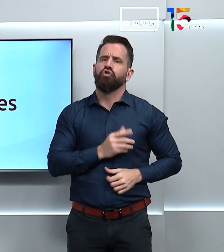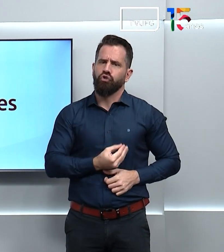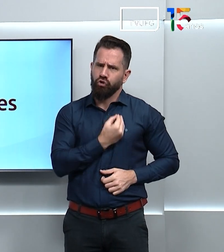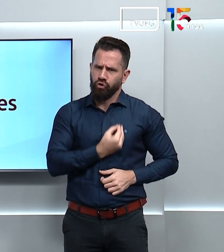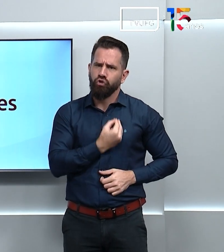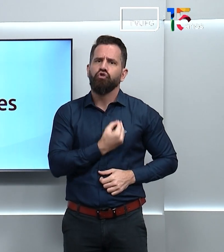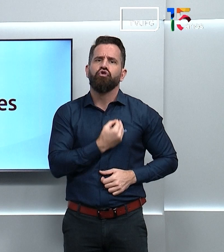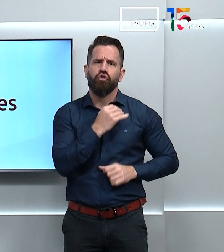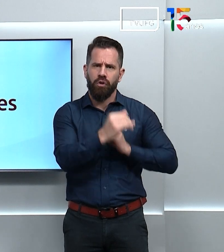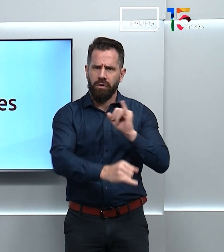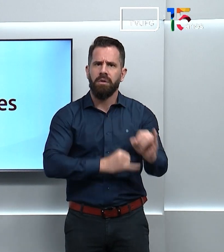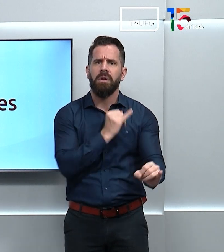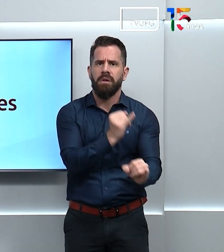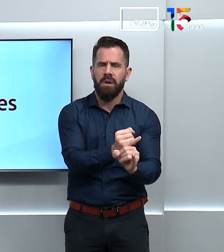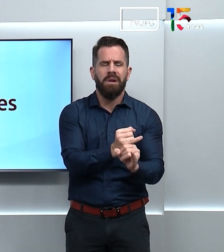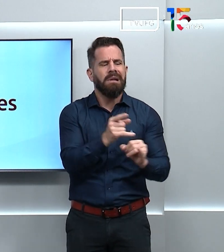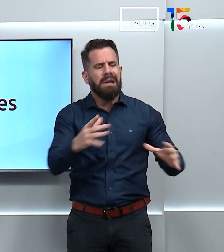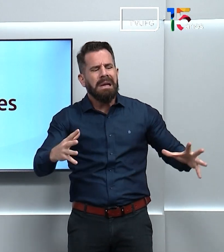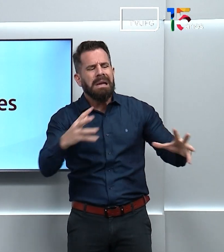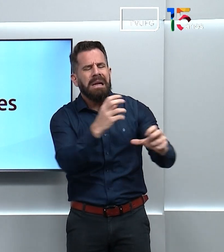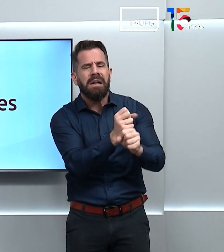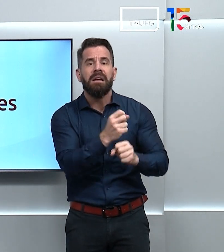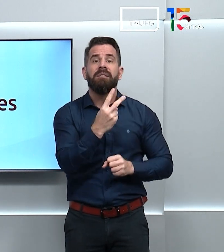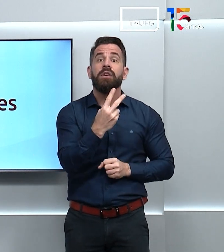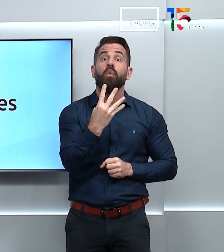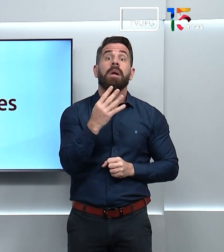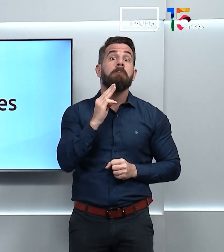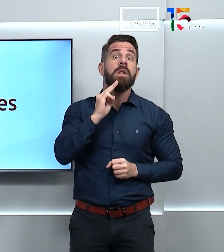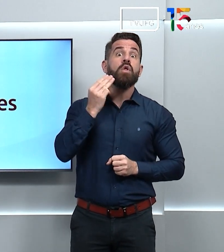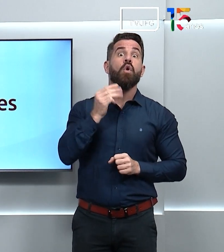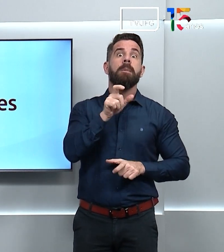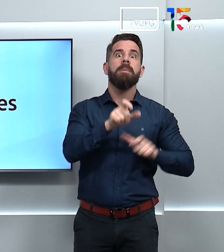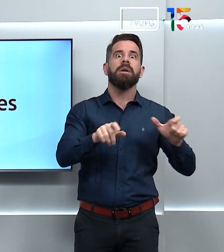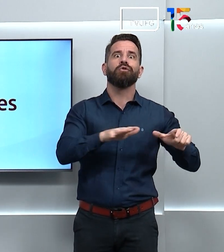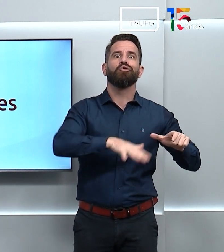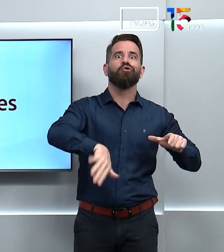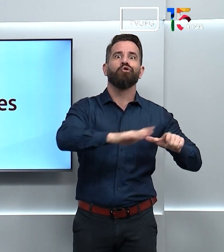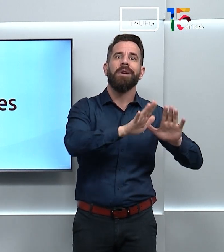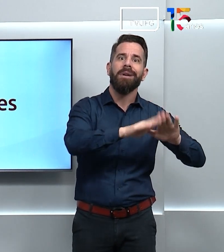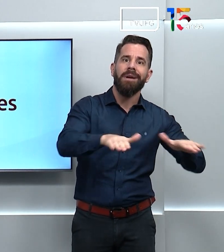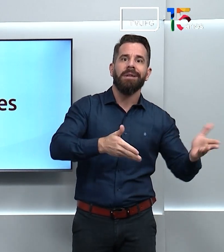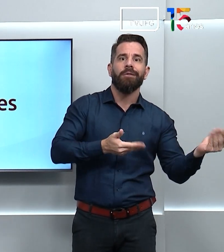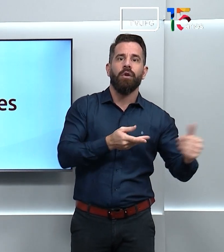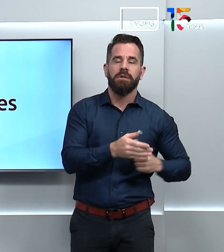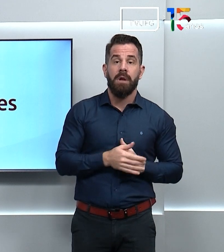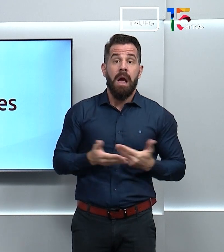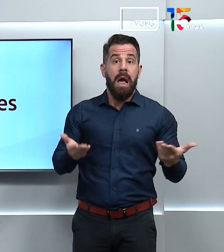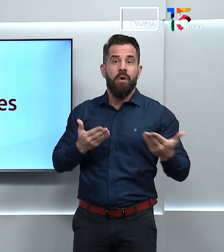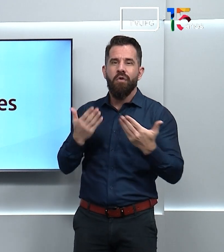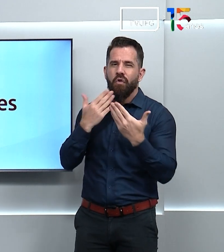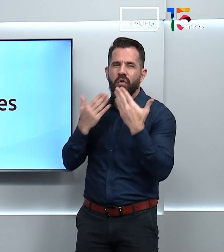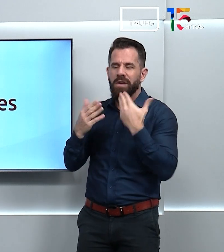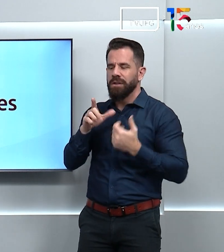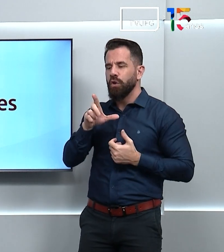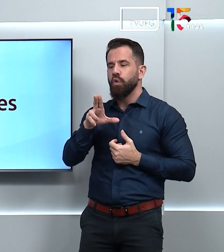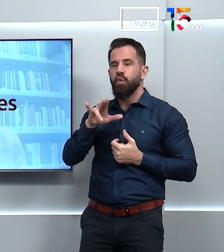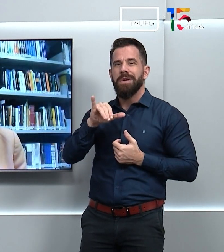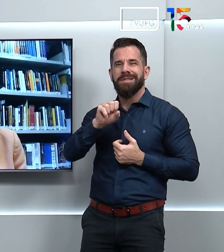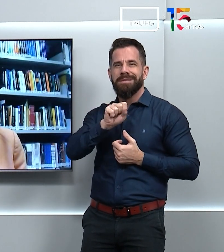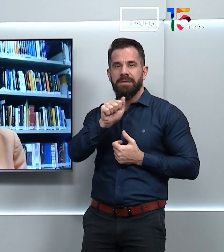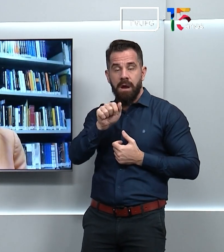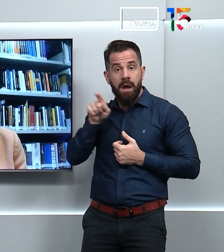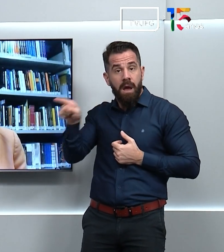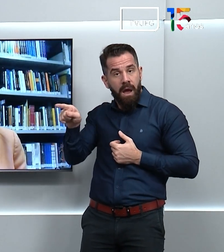24 milhões de pessoas. E para entender melhor esses dados, nós vamos conversar agora com a Luísa Adib, que é